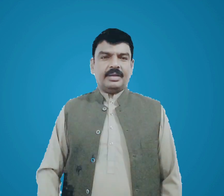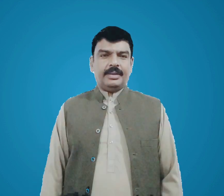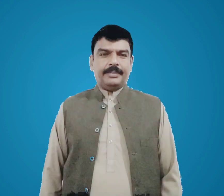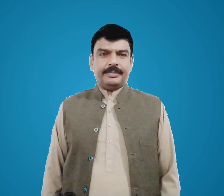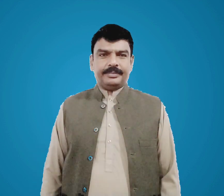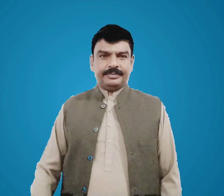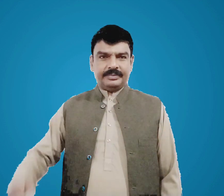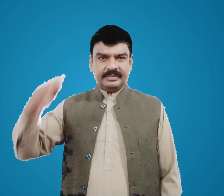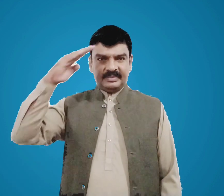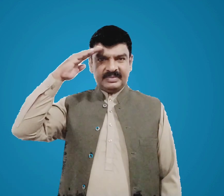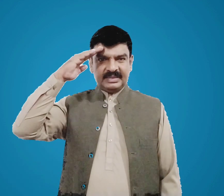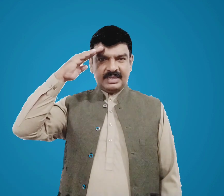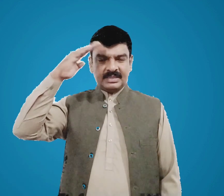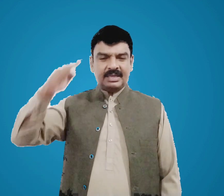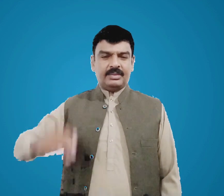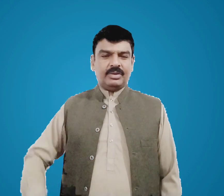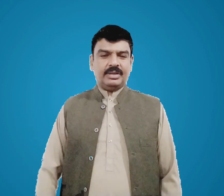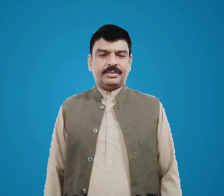बिस्मिल्लाहिर्रहमानिर्रहीम। अस्सलामु अलैकुम।